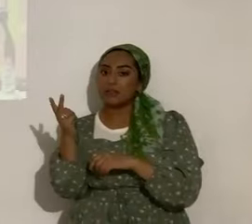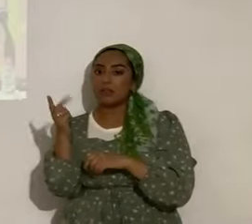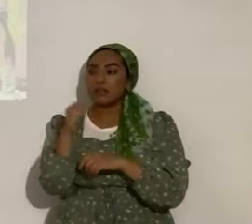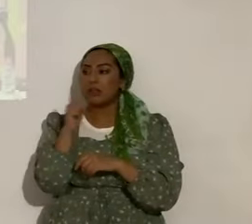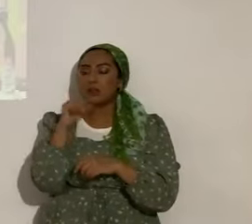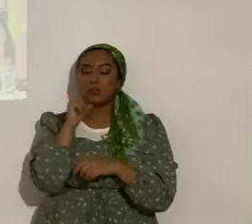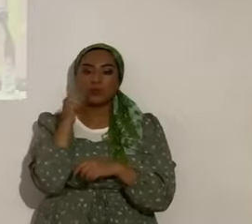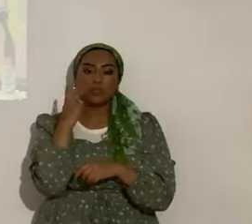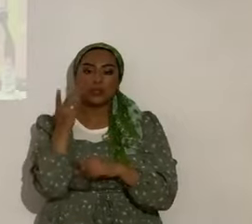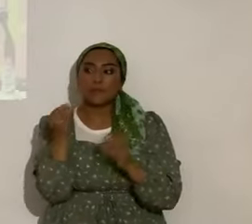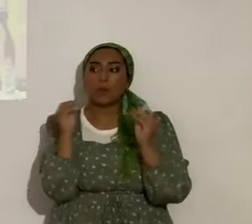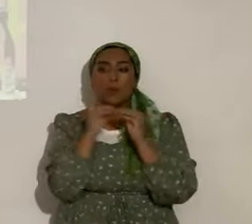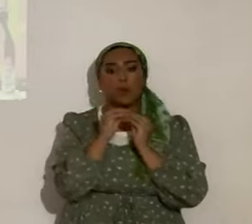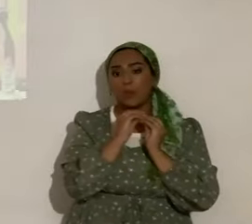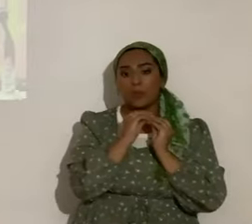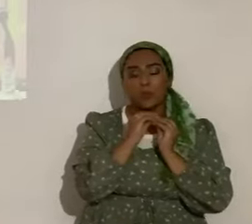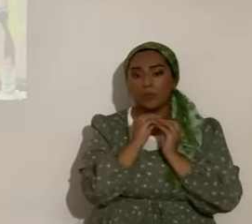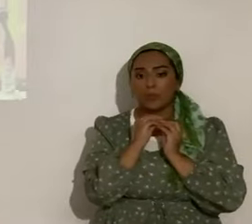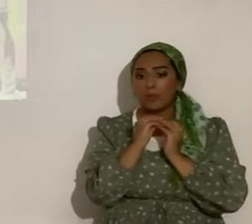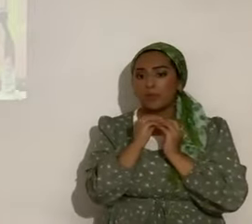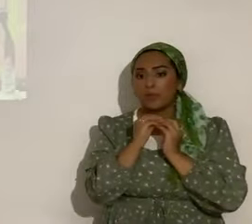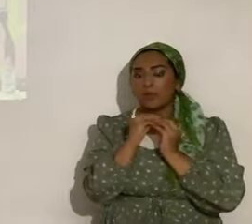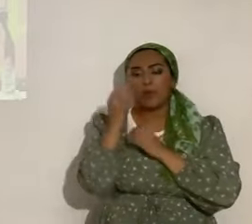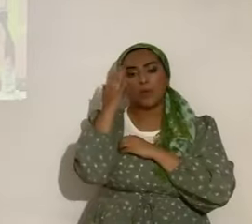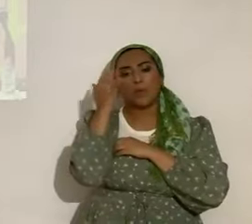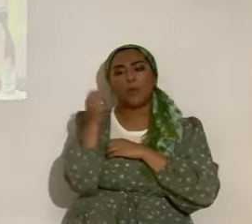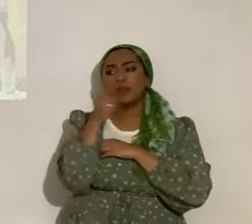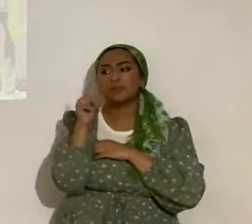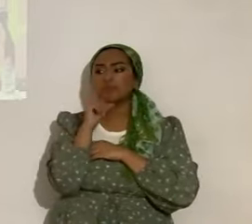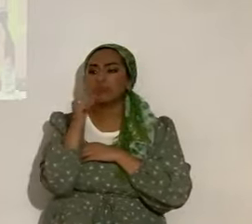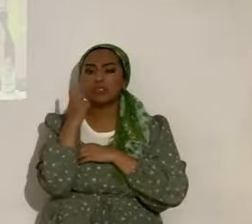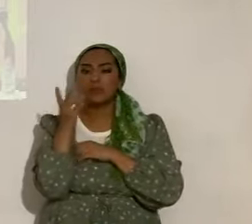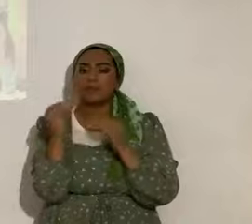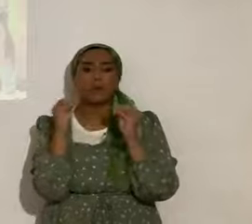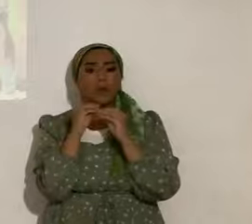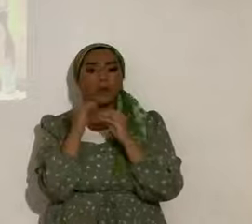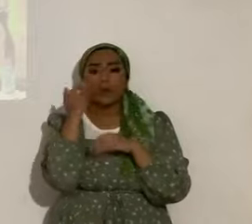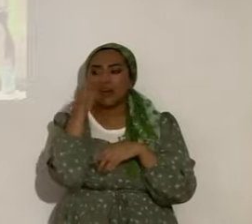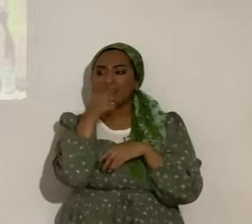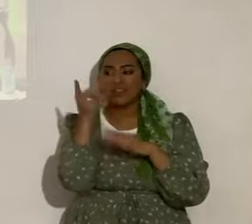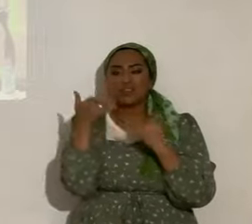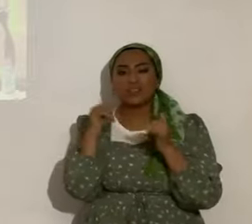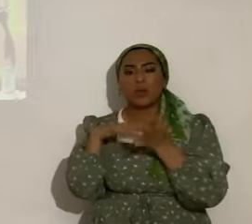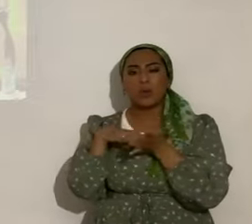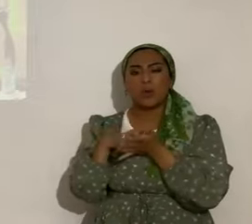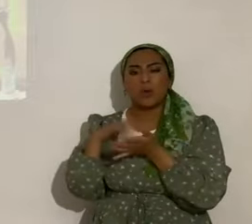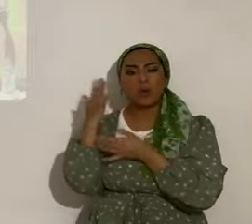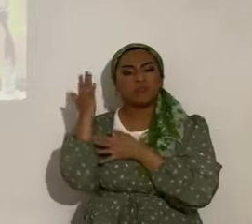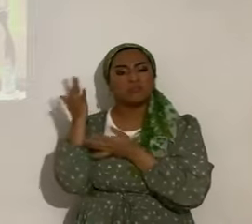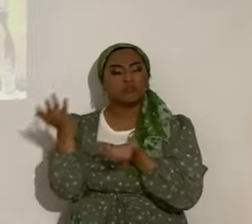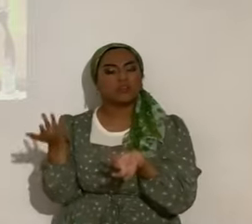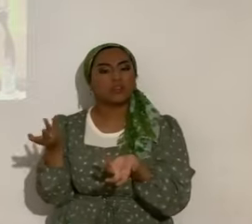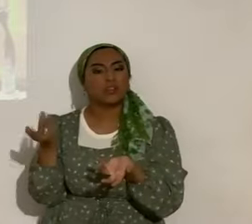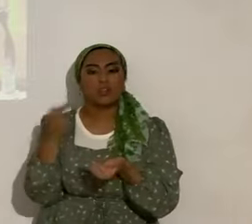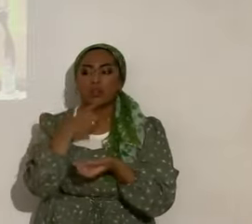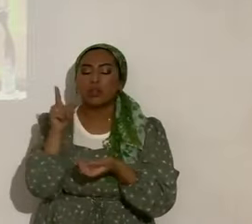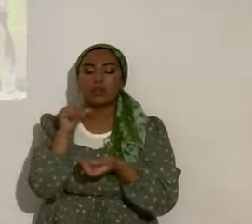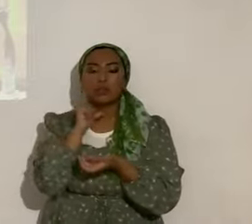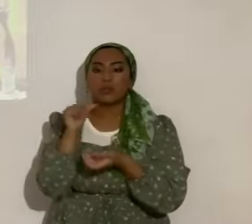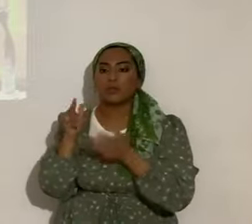ven más. Entonces, ¿por qué no ven más y por qué siguen siendo débiles? Porque no dejan